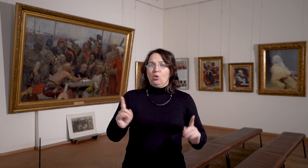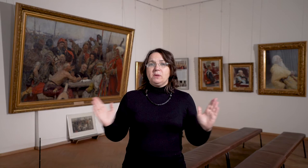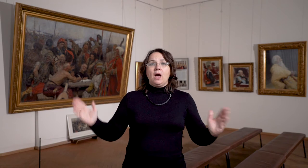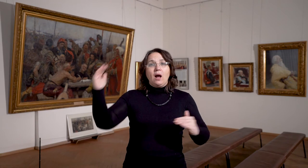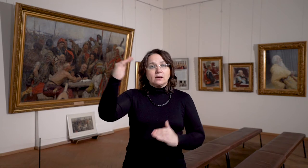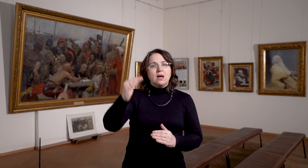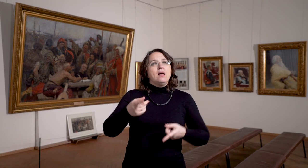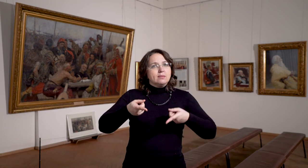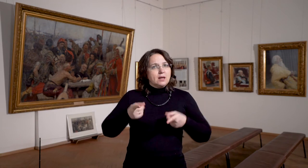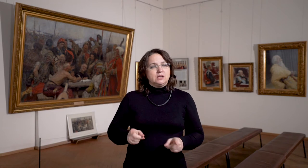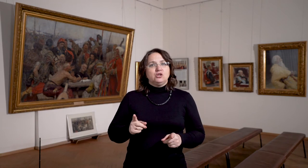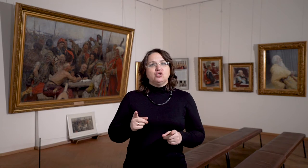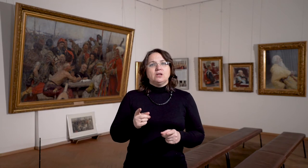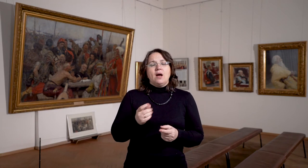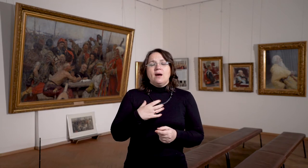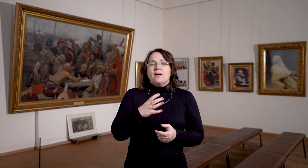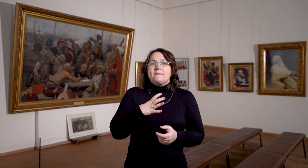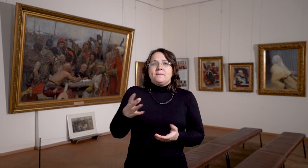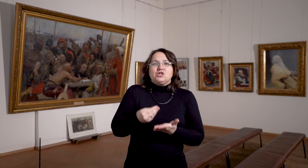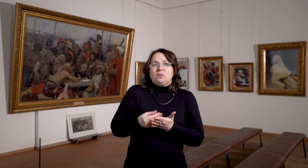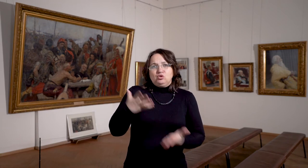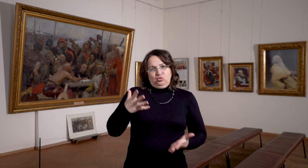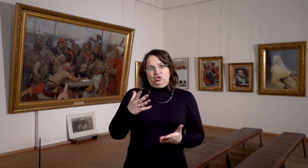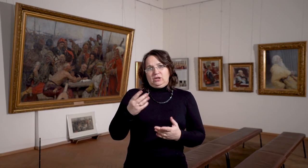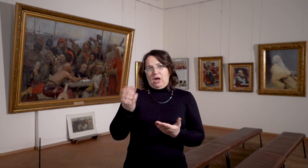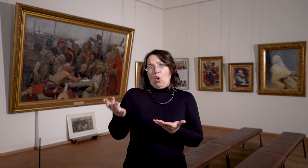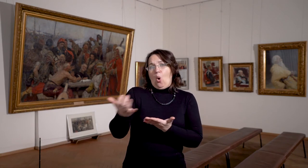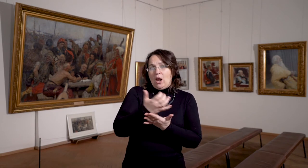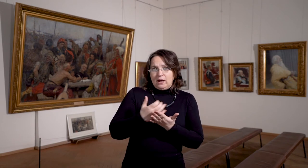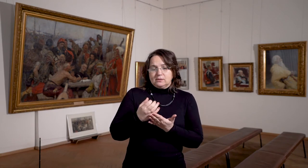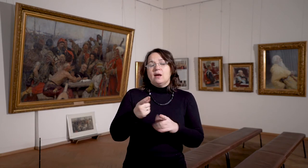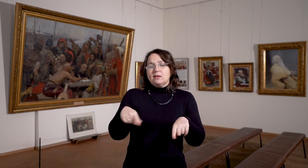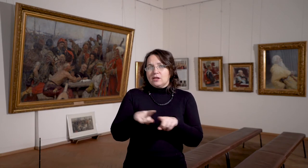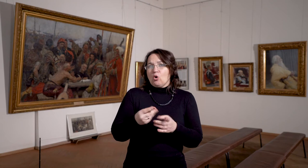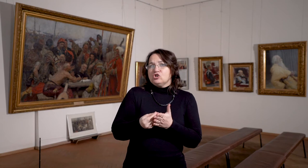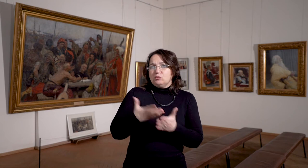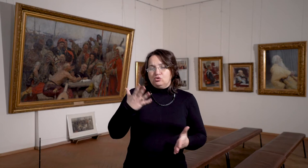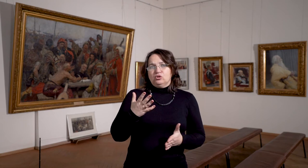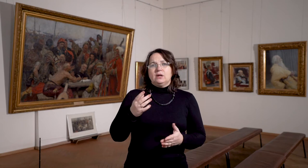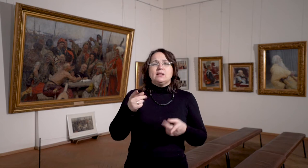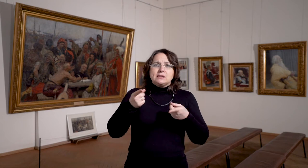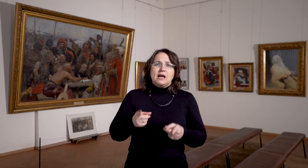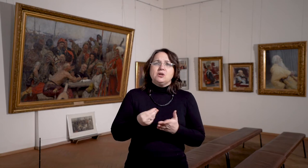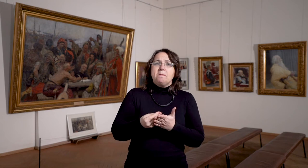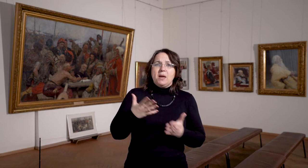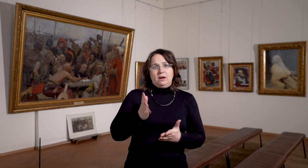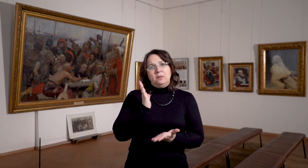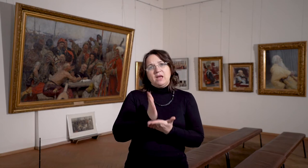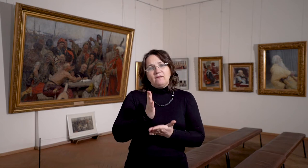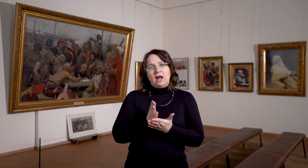картина, настоящая жемчужина коллекции. И такой жемчужиной, настоящим перлом, является